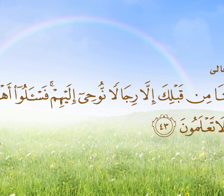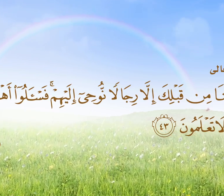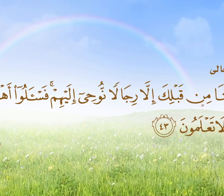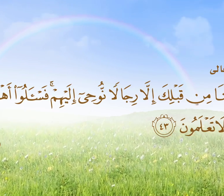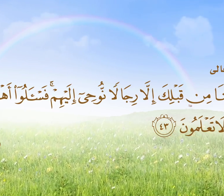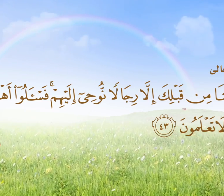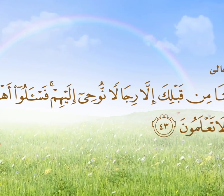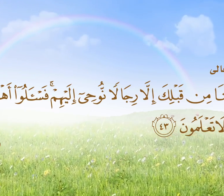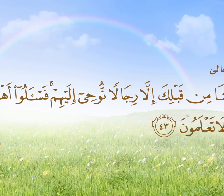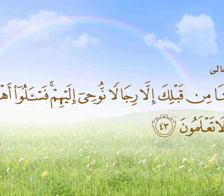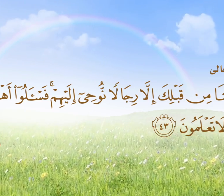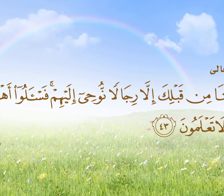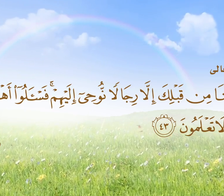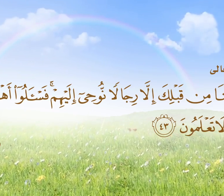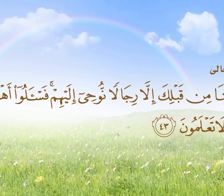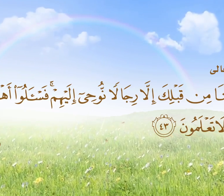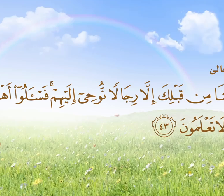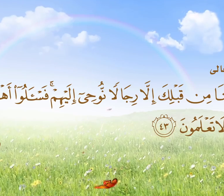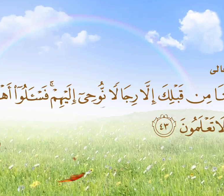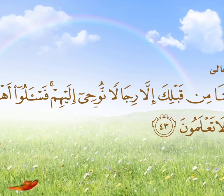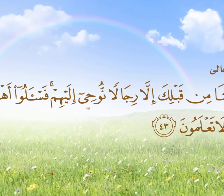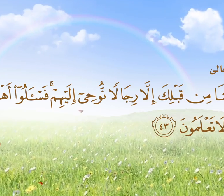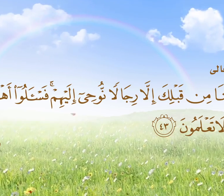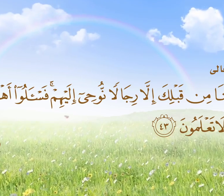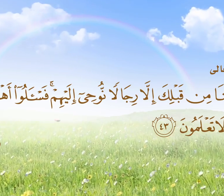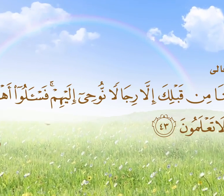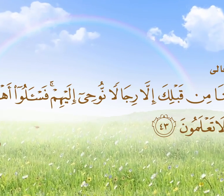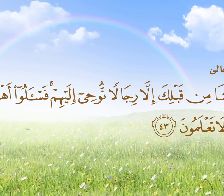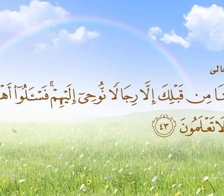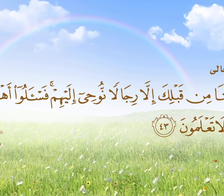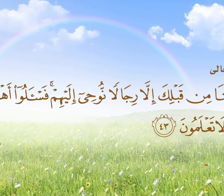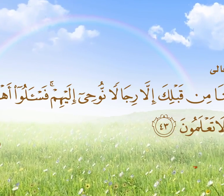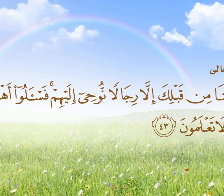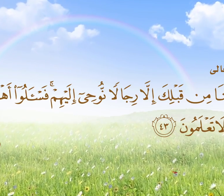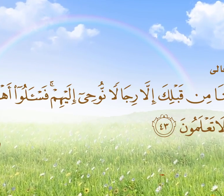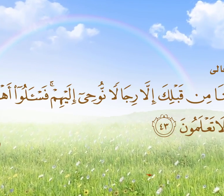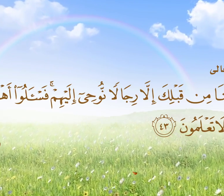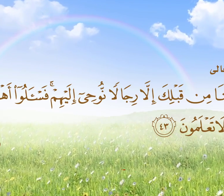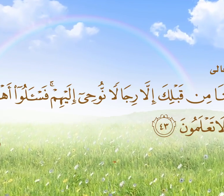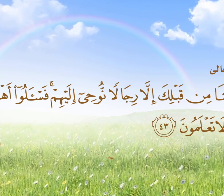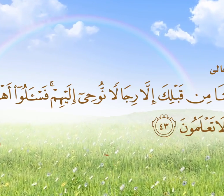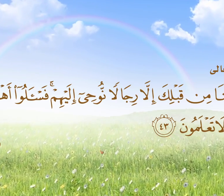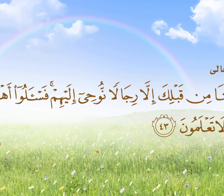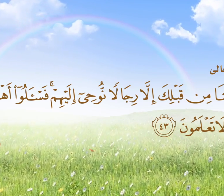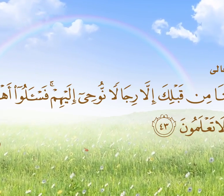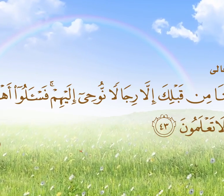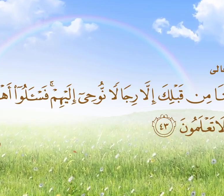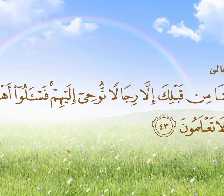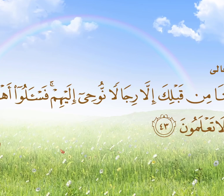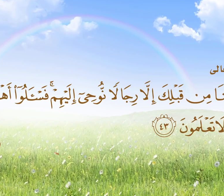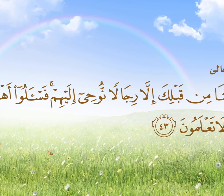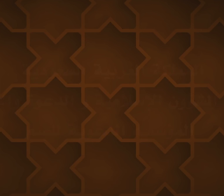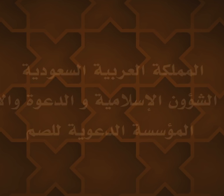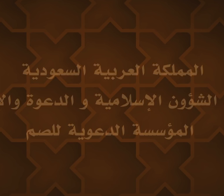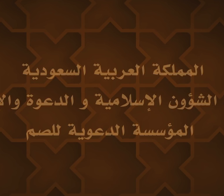إليهم فاسألوا أهل الذكر إن كنتم لا تعلمون.